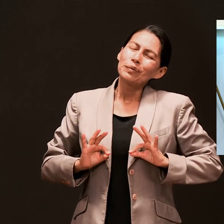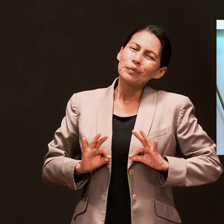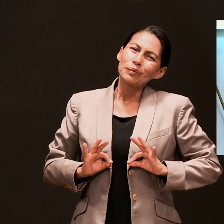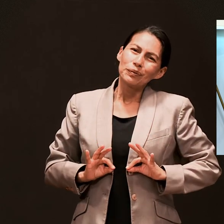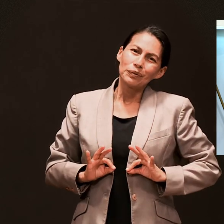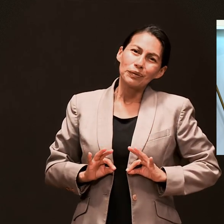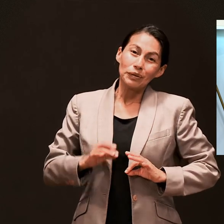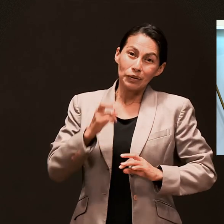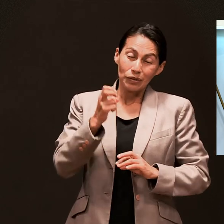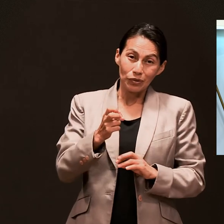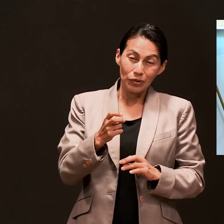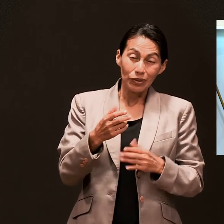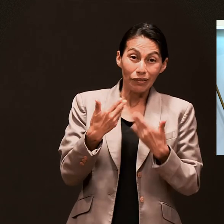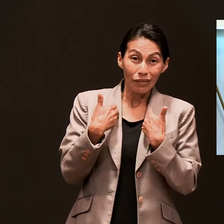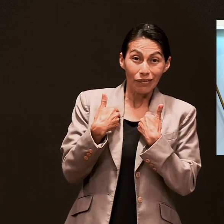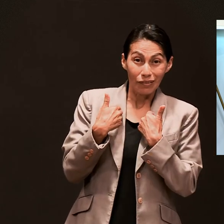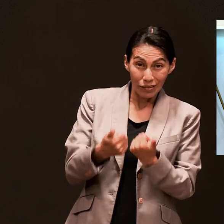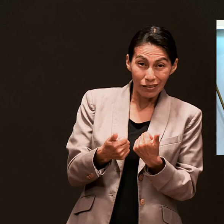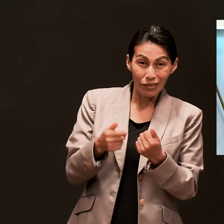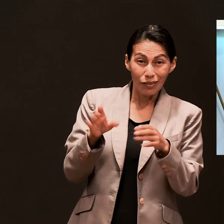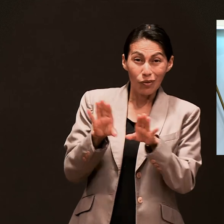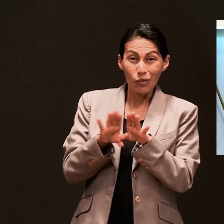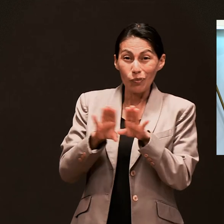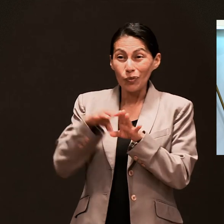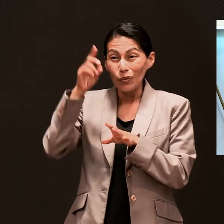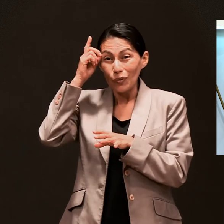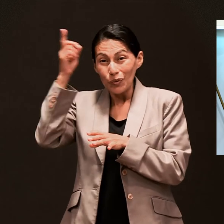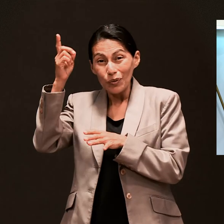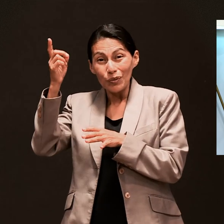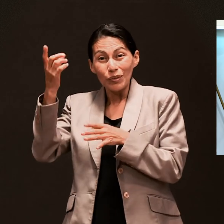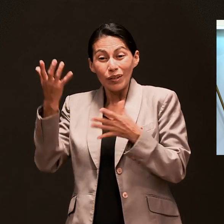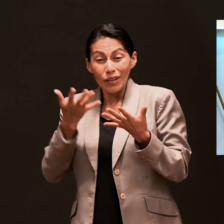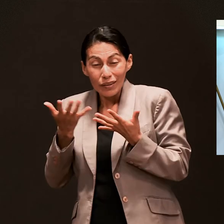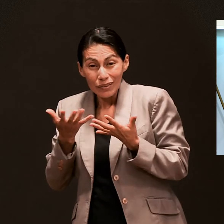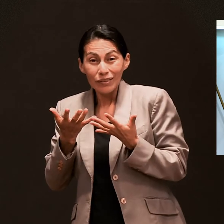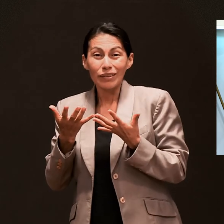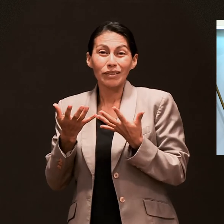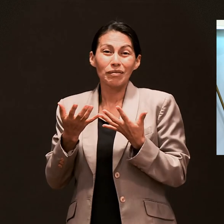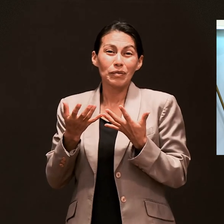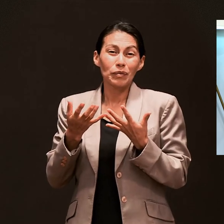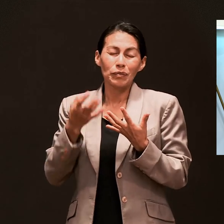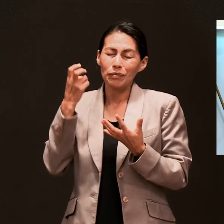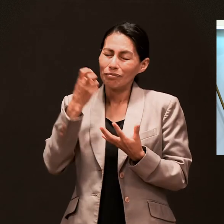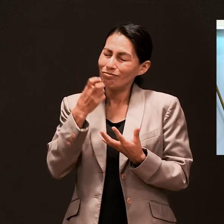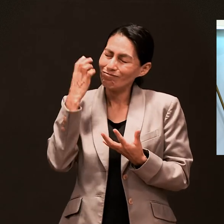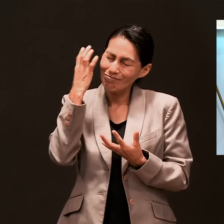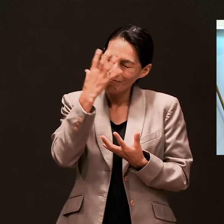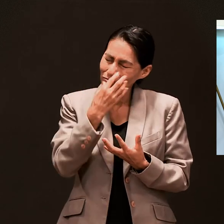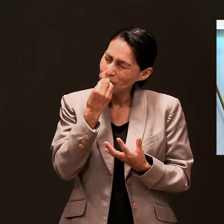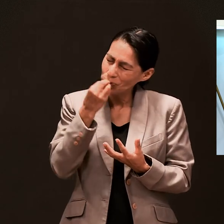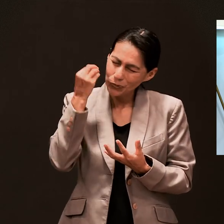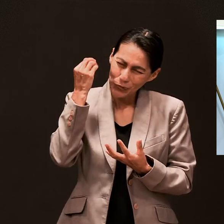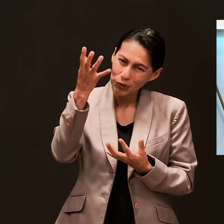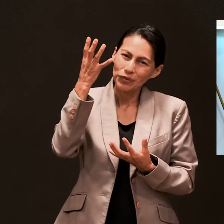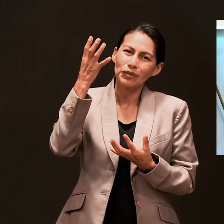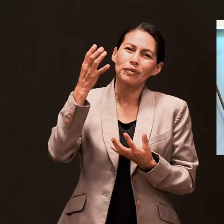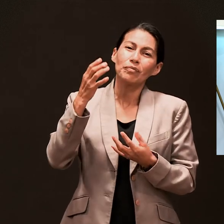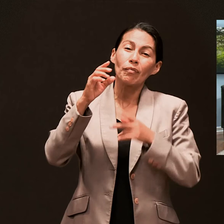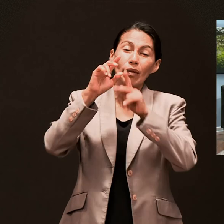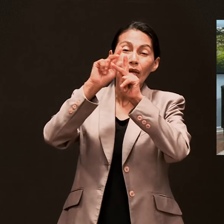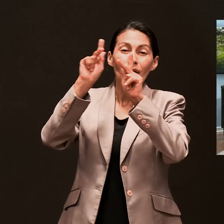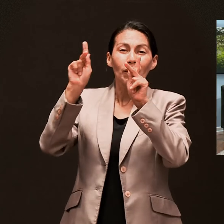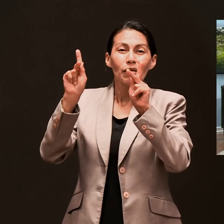quieto y no puede ver como Dios está actuando en tu vida de una manera extraordinaria